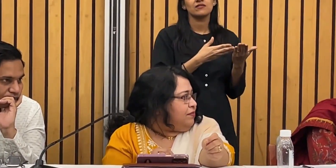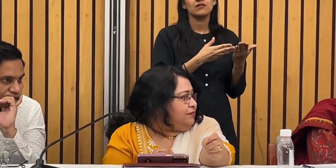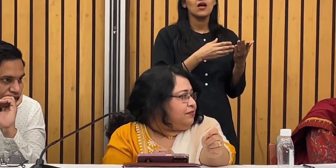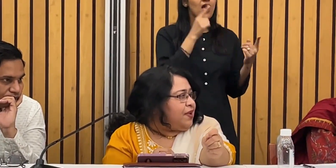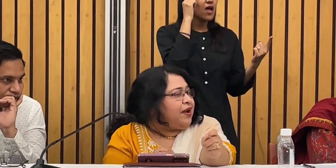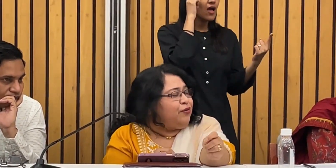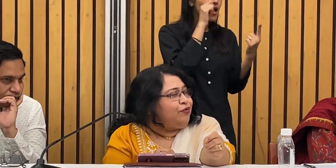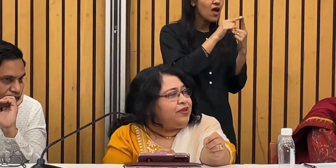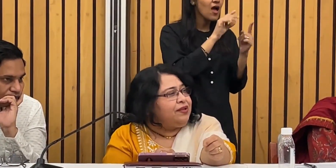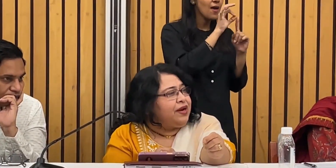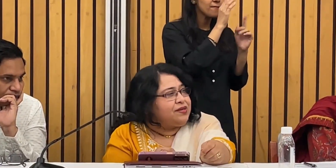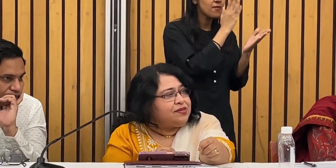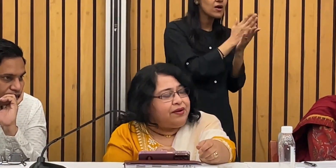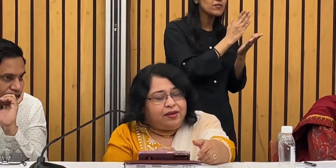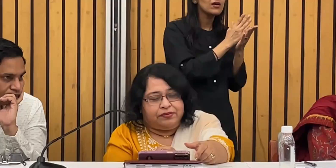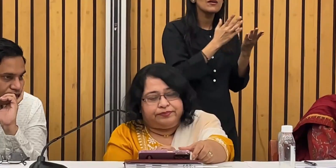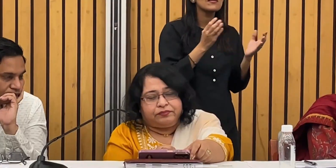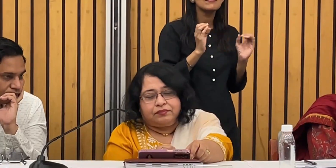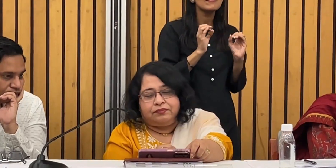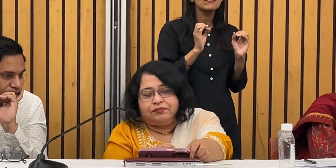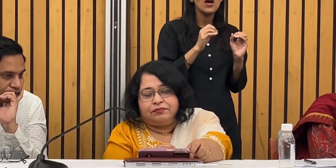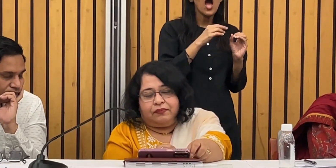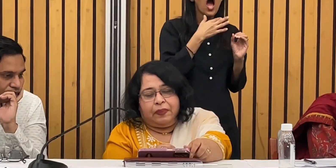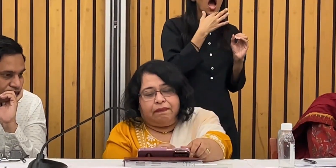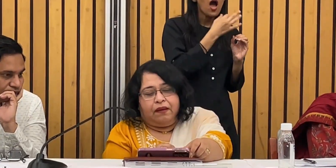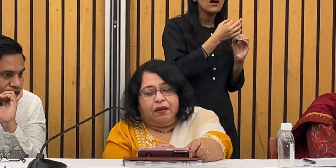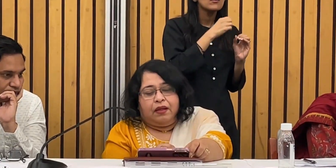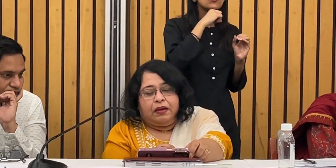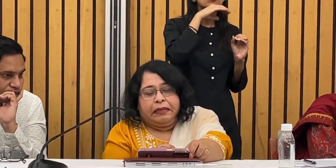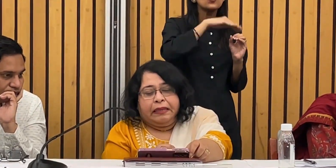लेना, I don't think that is correct.